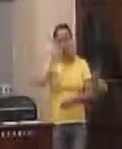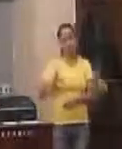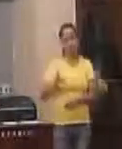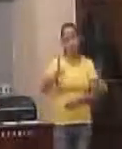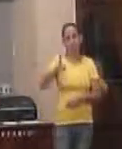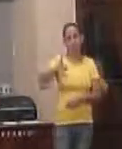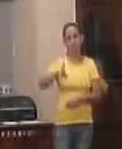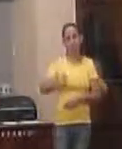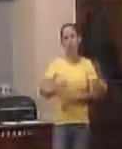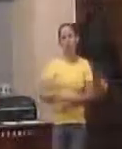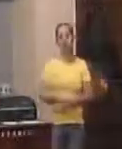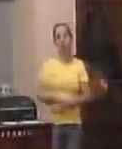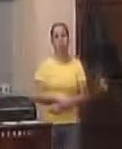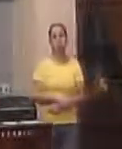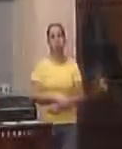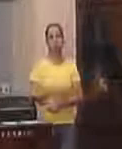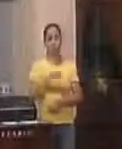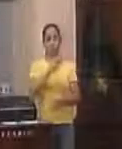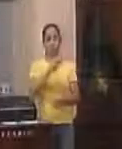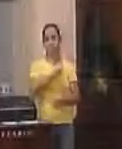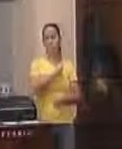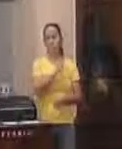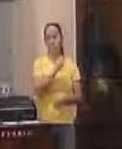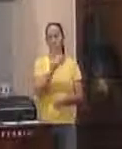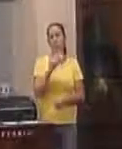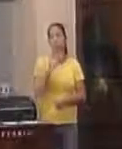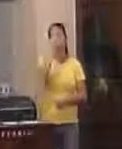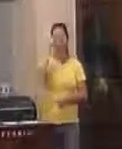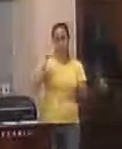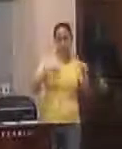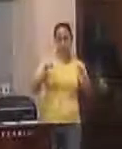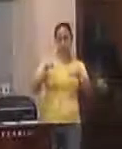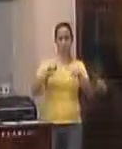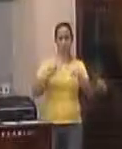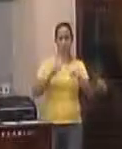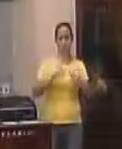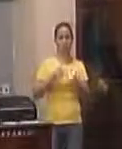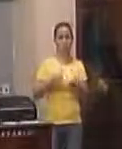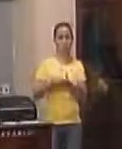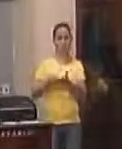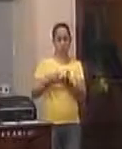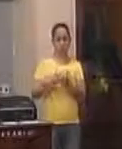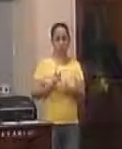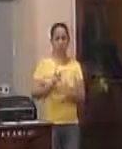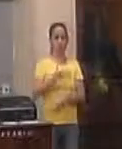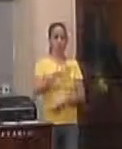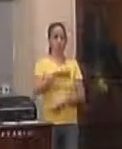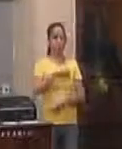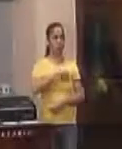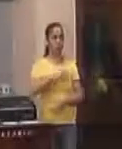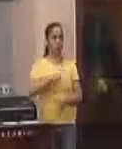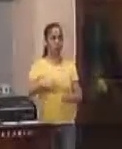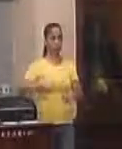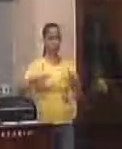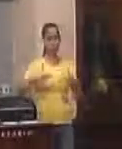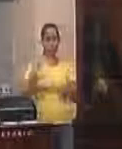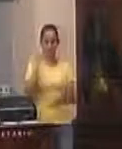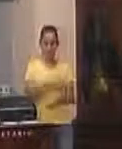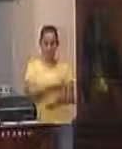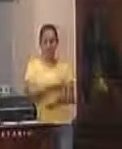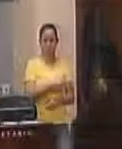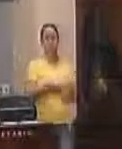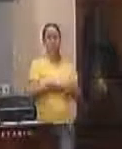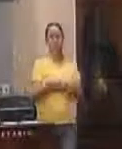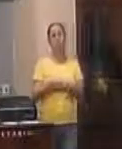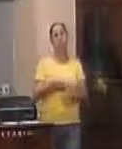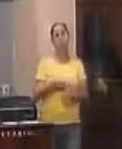mantendo a folha de pagamento em dia, como os senhores sabem, que foi uma vitória muito grande,